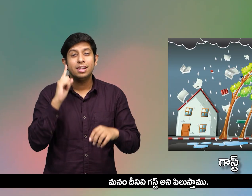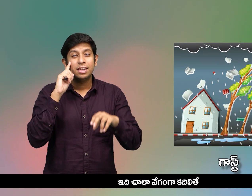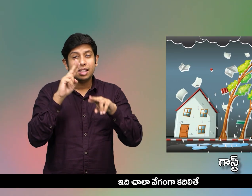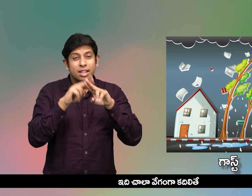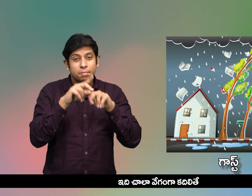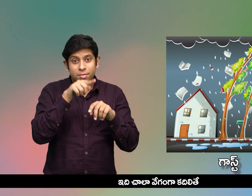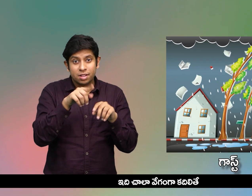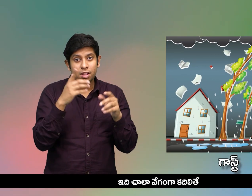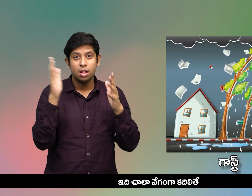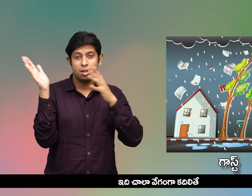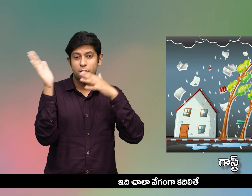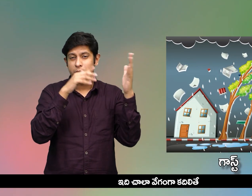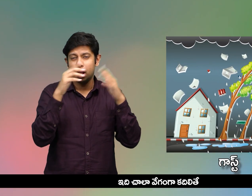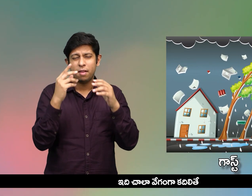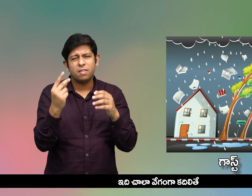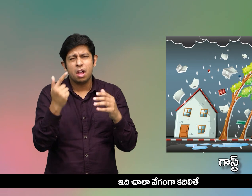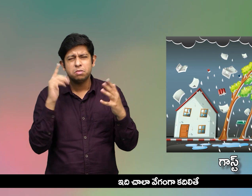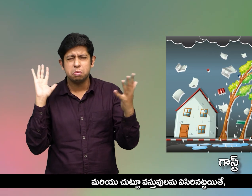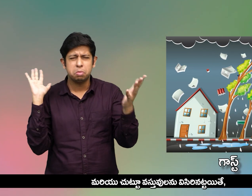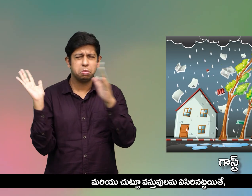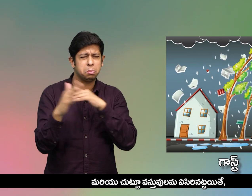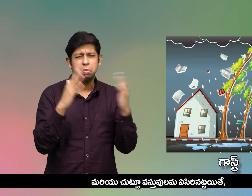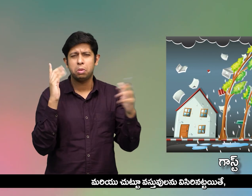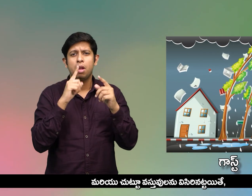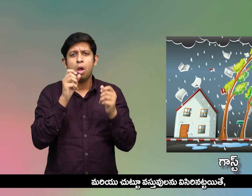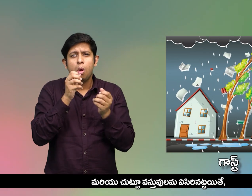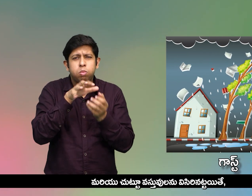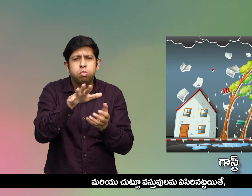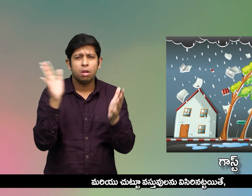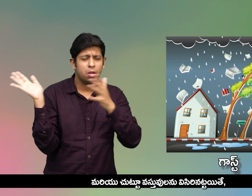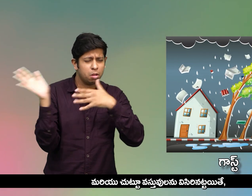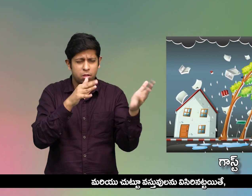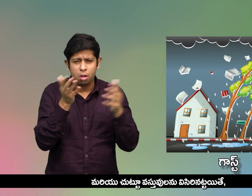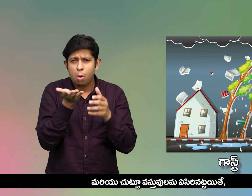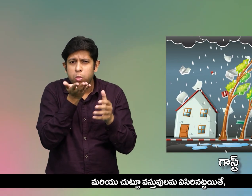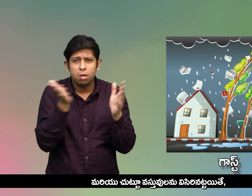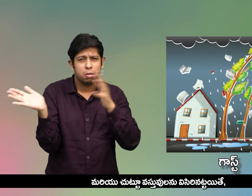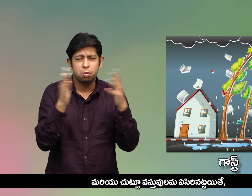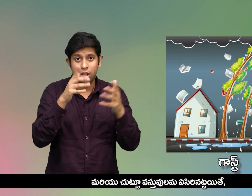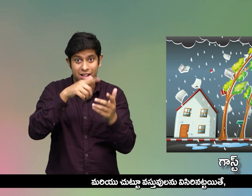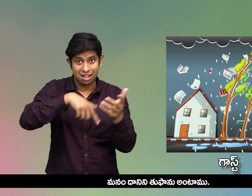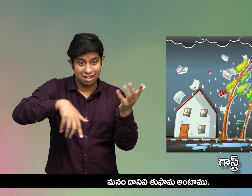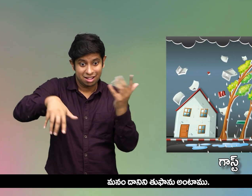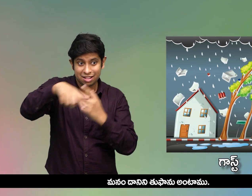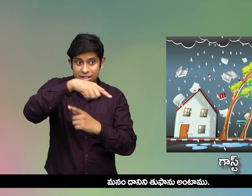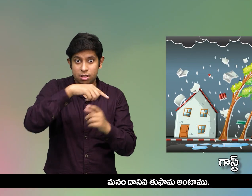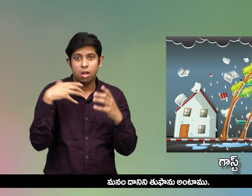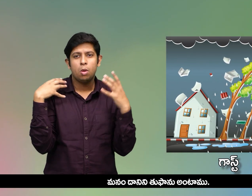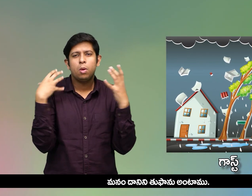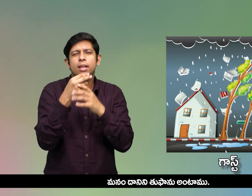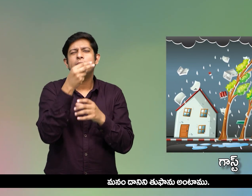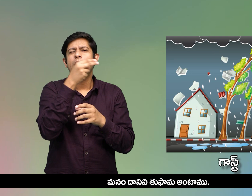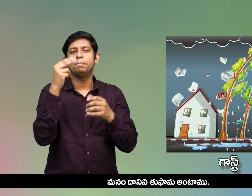ఇది చాలా వేగంగా కదిలితే మరియు చుట్టూ వస్తువులను విసిరినట్లయితే మనం దానిని తుఫాను